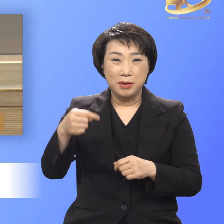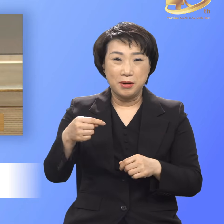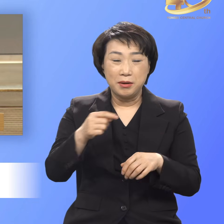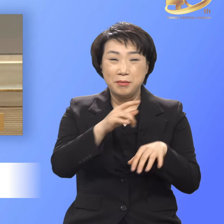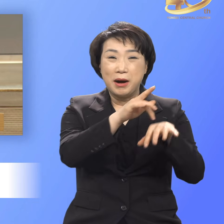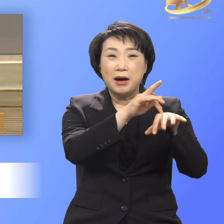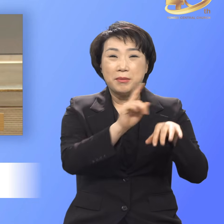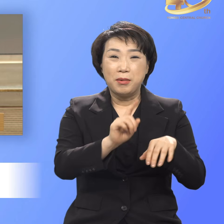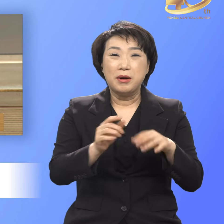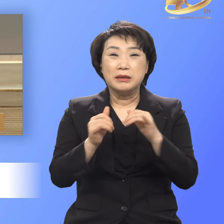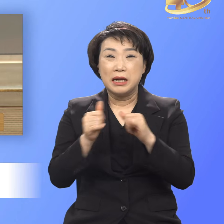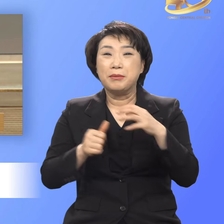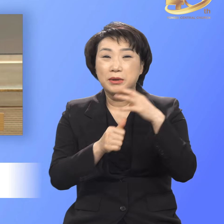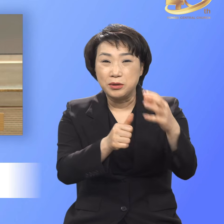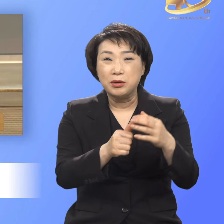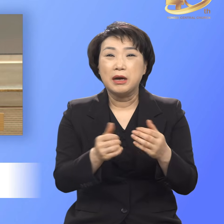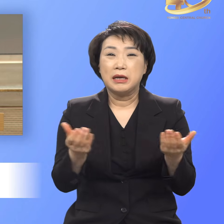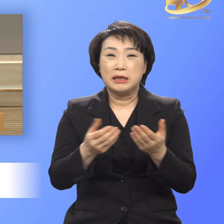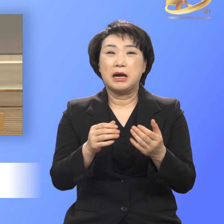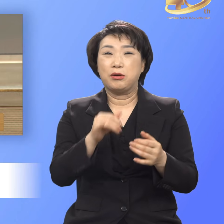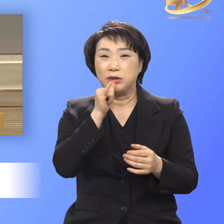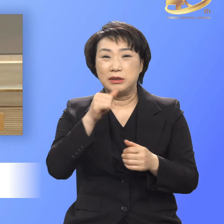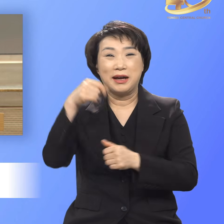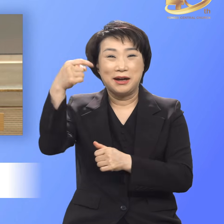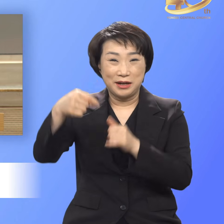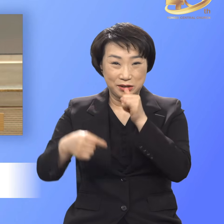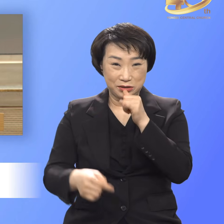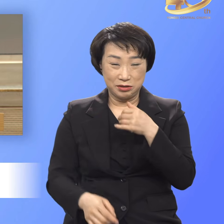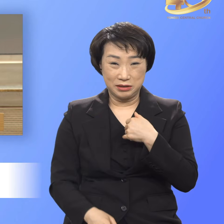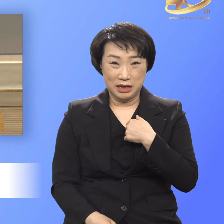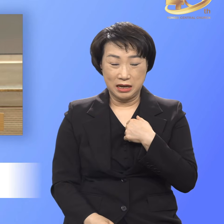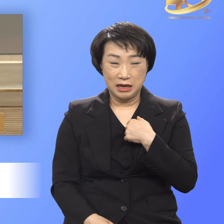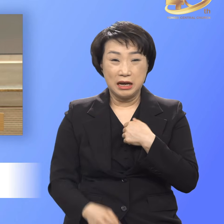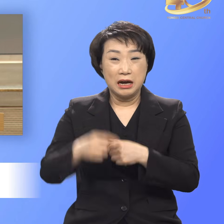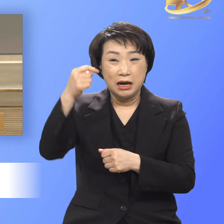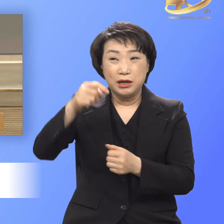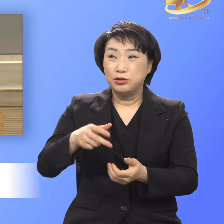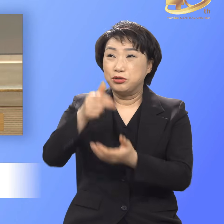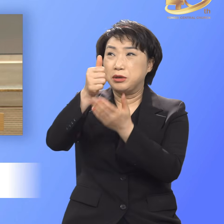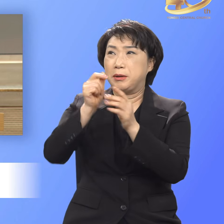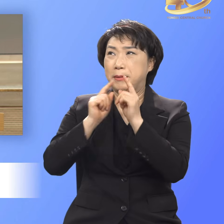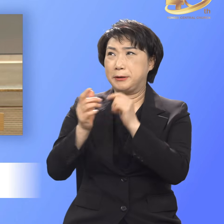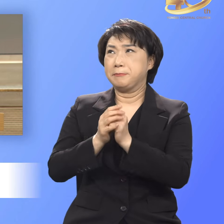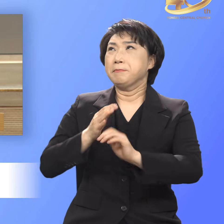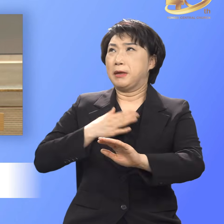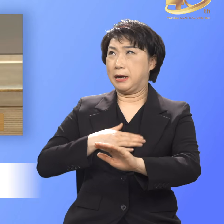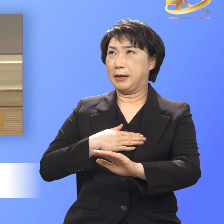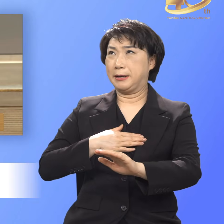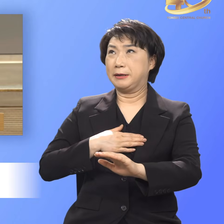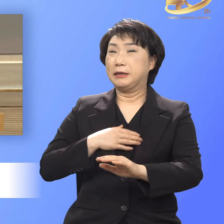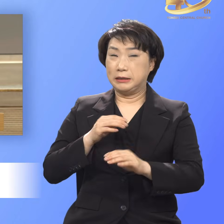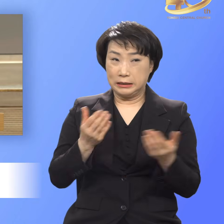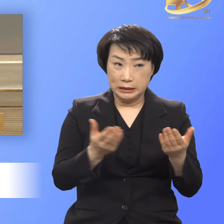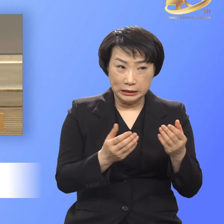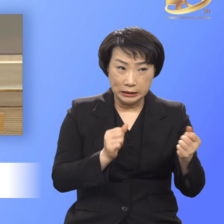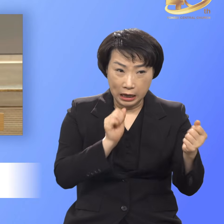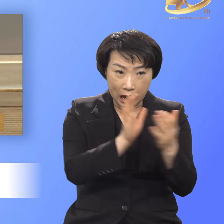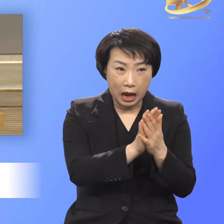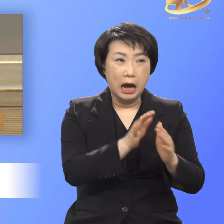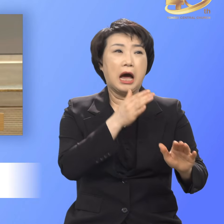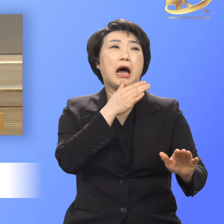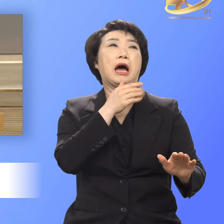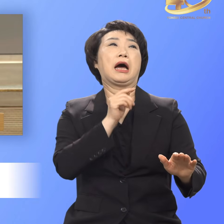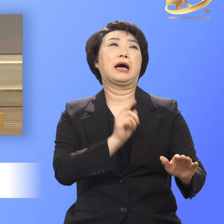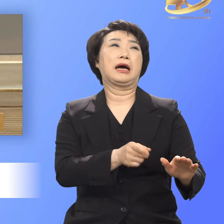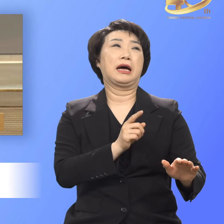통해서 이런 일을 한다고 일러주었기 때문에 일러주신 주님 말씀을 듣고 이런 일이 내게 왔다고 하는